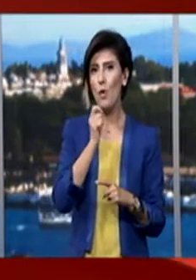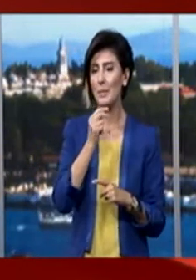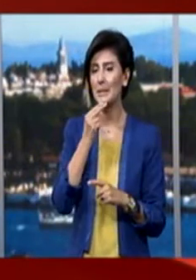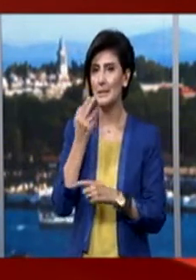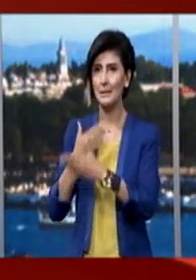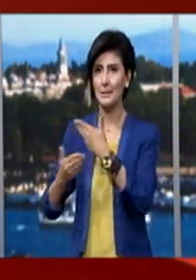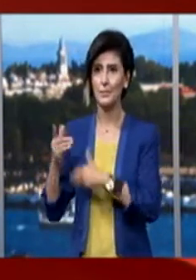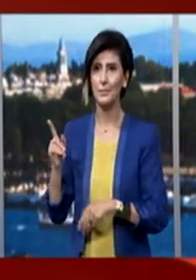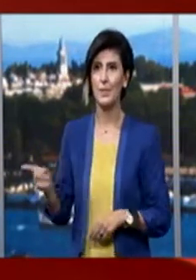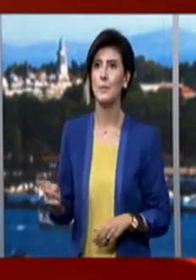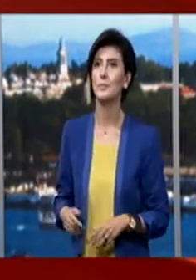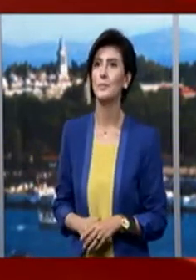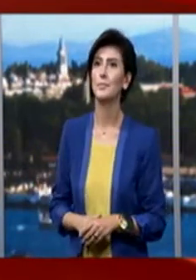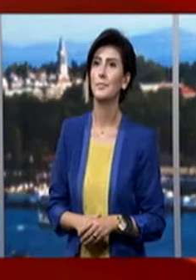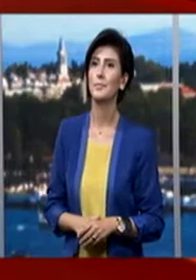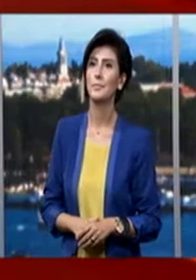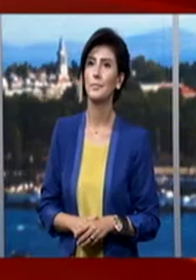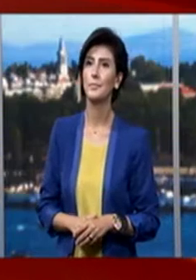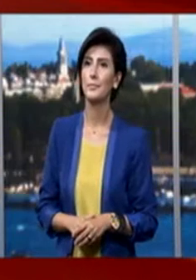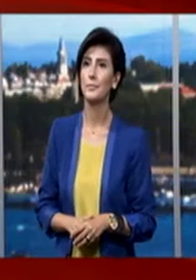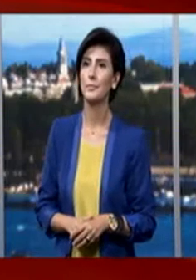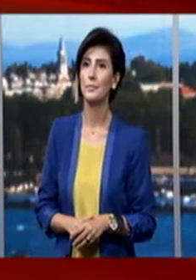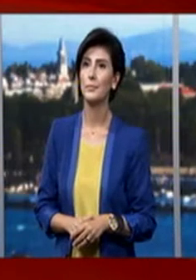Asen Akkibar aktaracak.